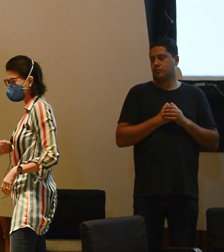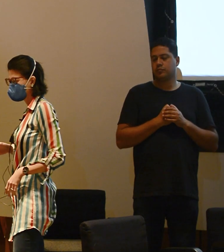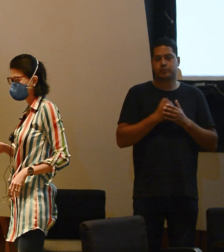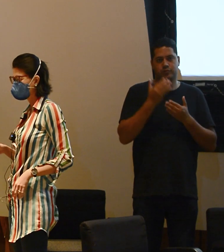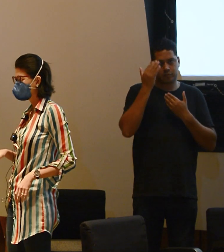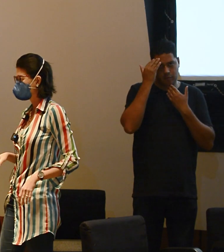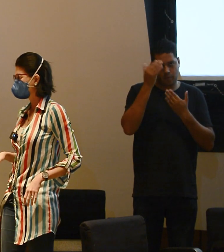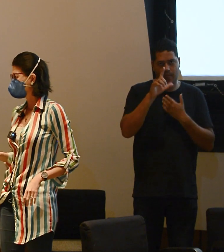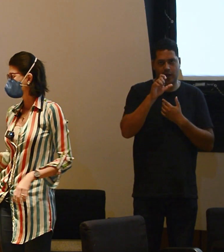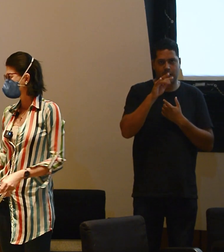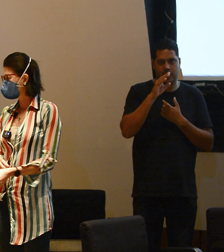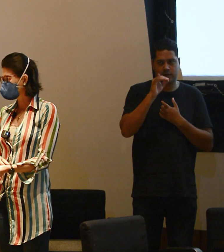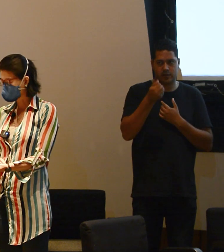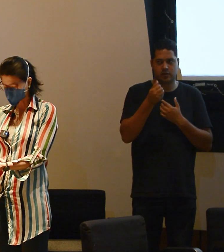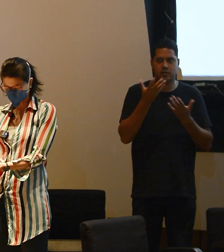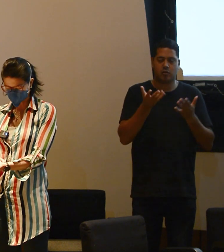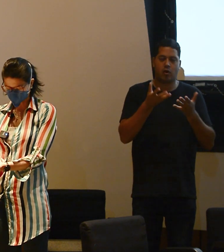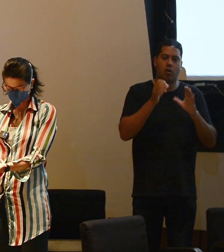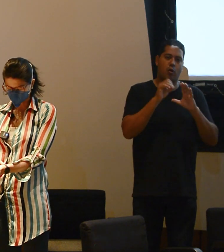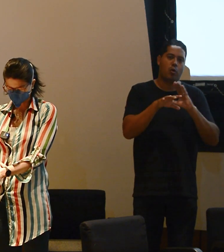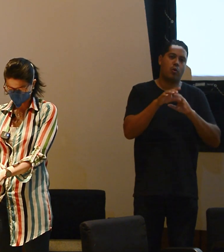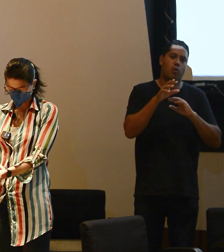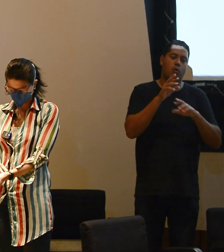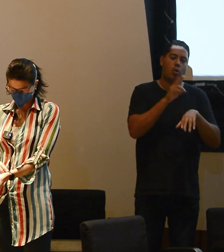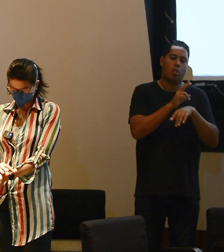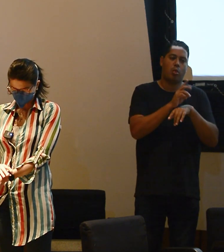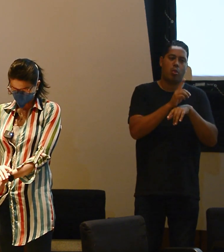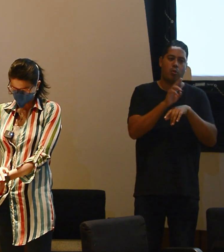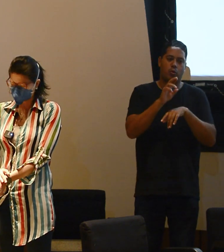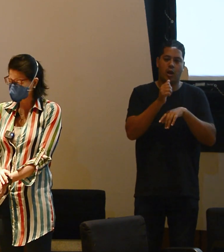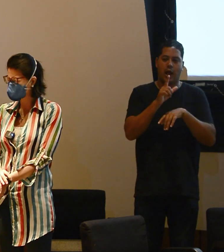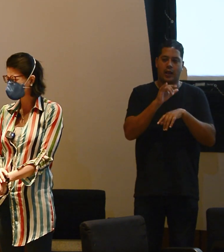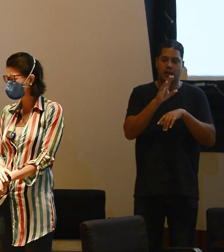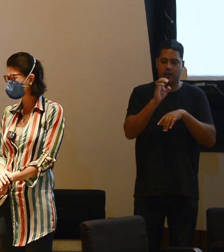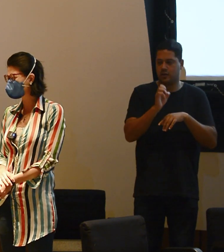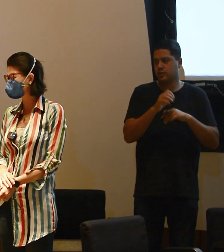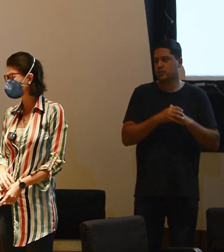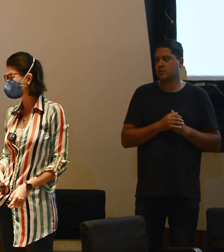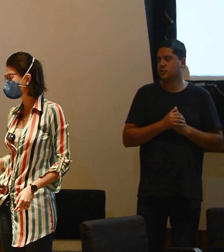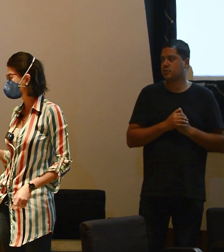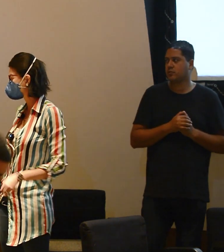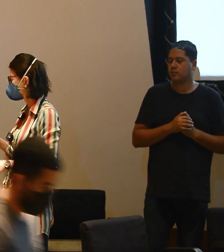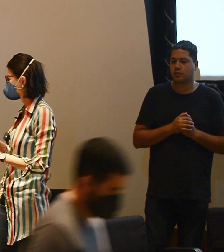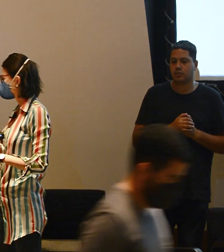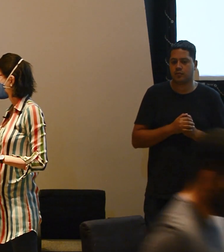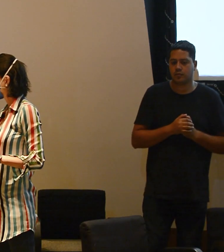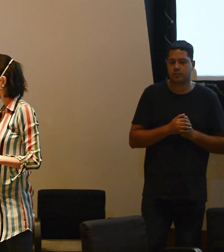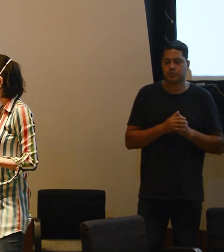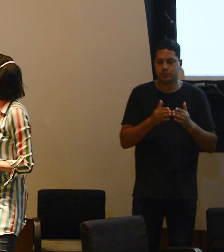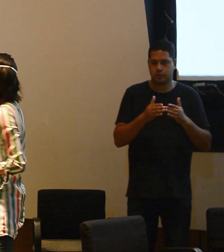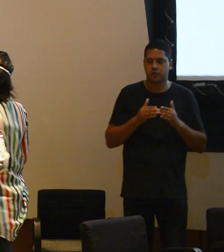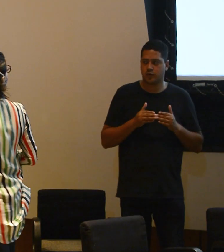Obrigada, Letícia. Então, vamos colocar agora a doutora Alice, deu certo. Aqui está o passador, deixa eu